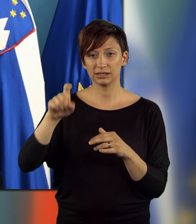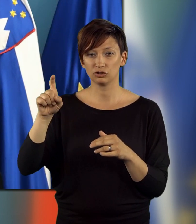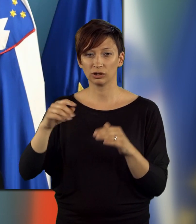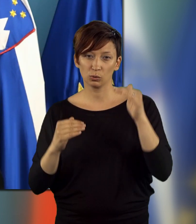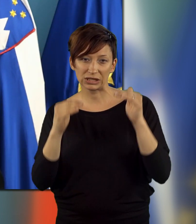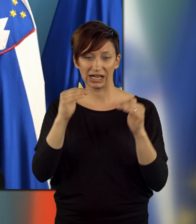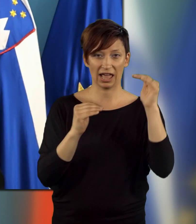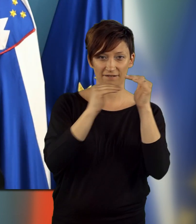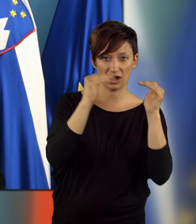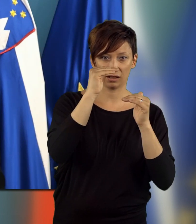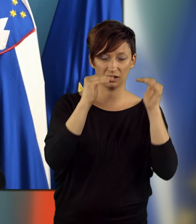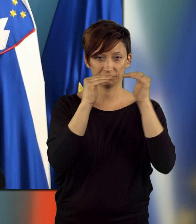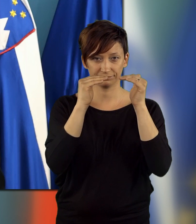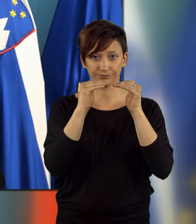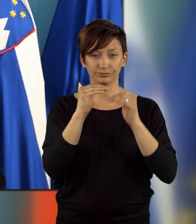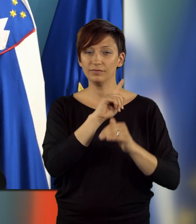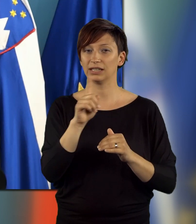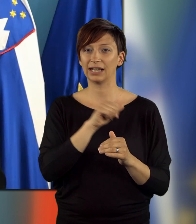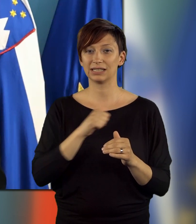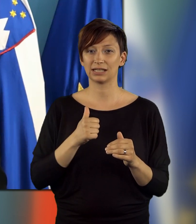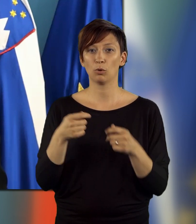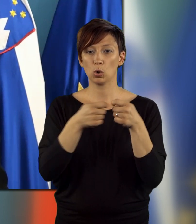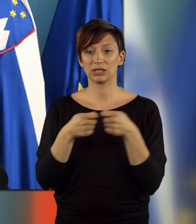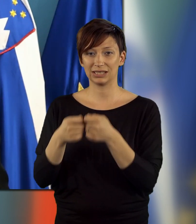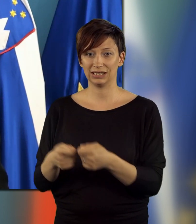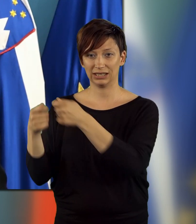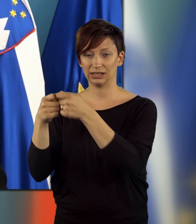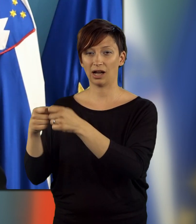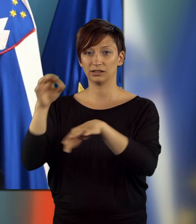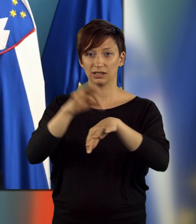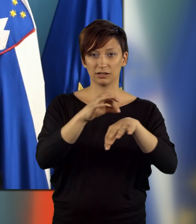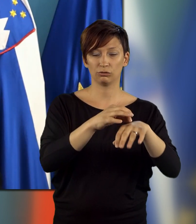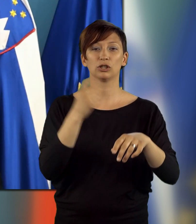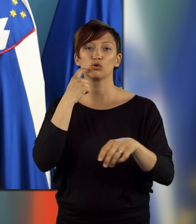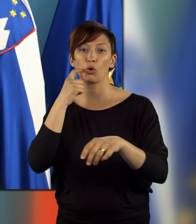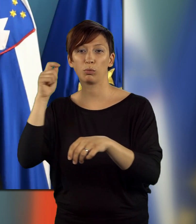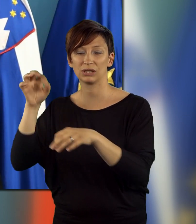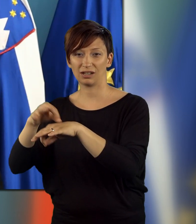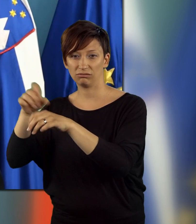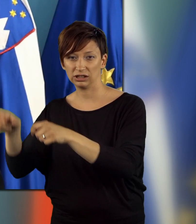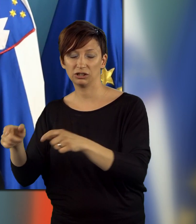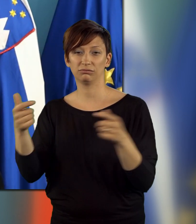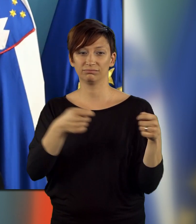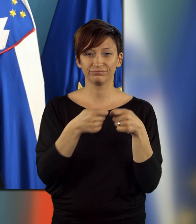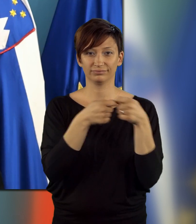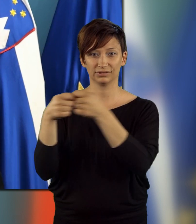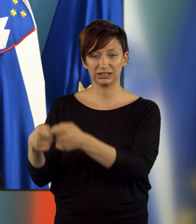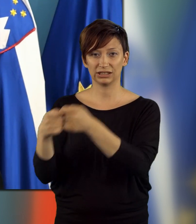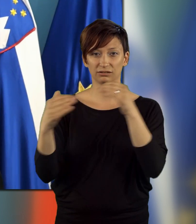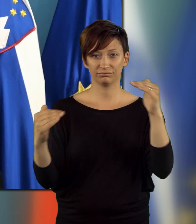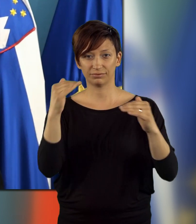večmesečnega usklajevanja ne samo s sindikati zdravnikov, zobozdravnikov, temveč tudi